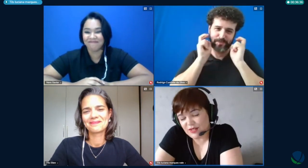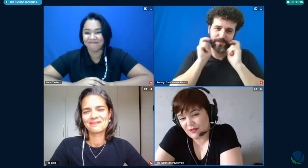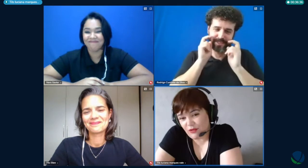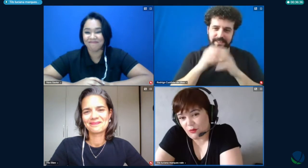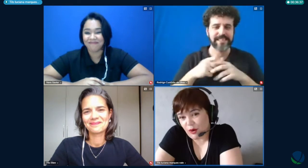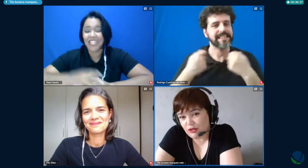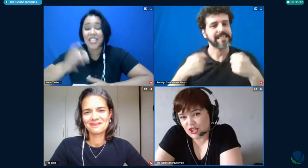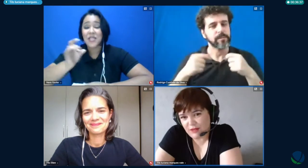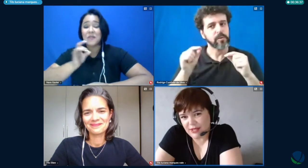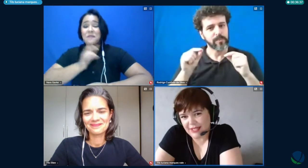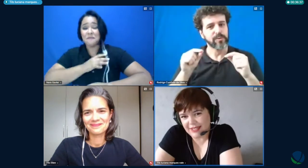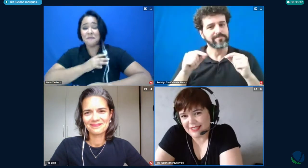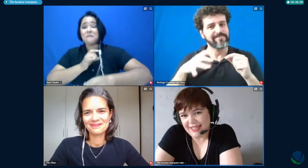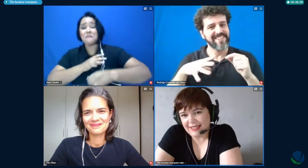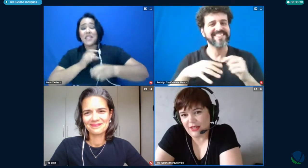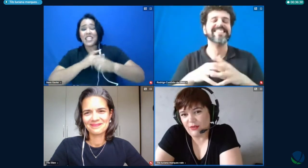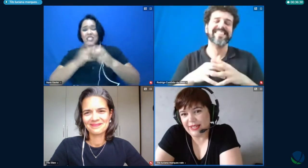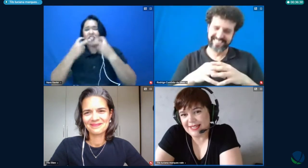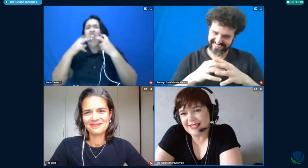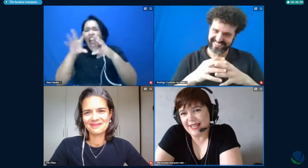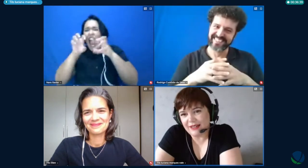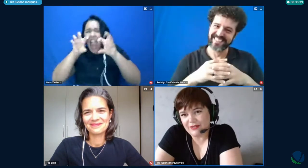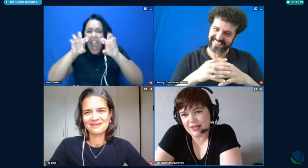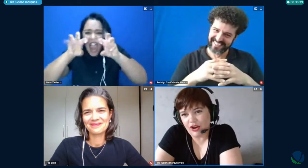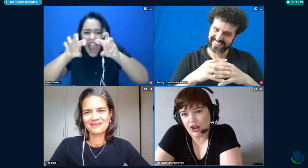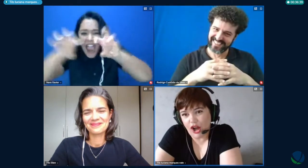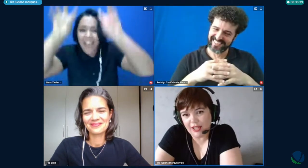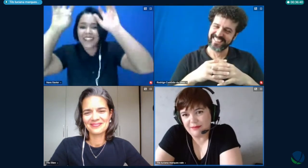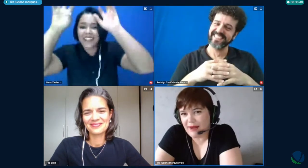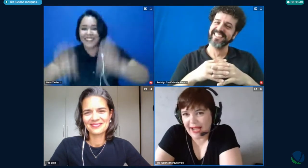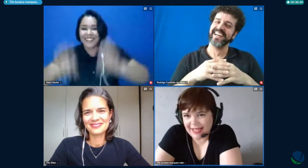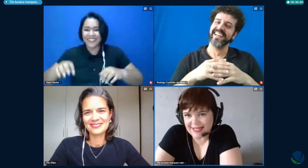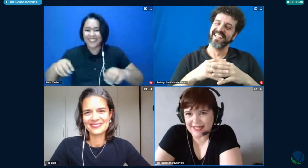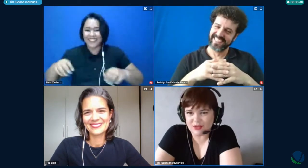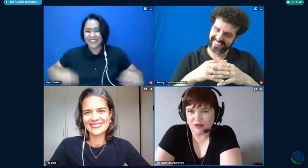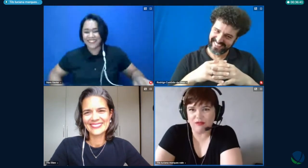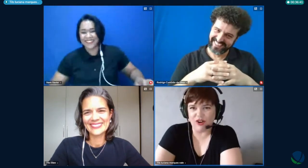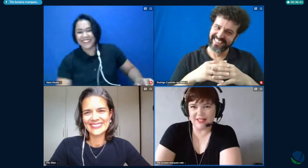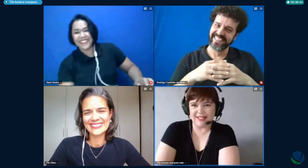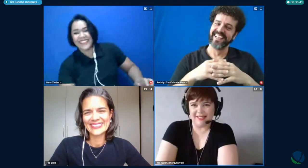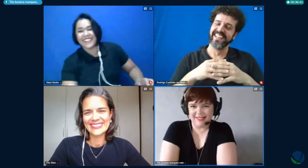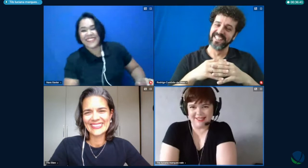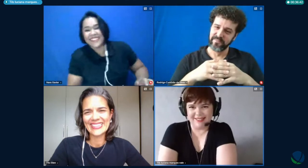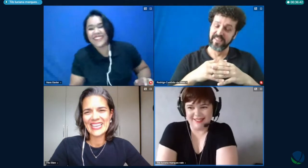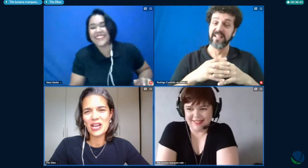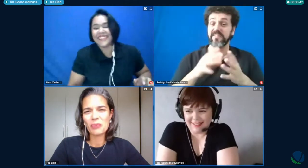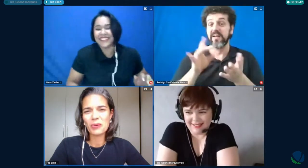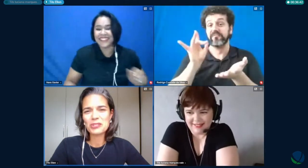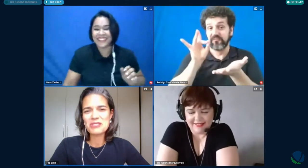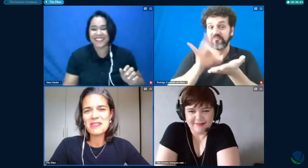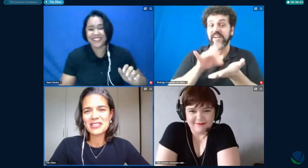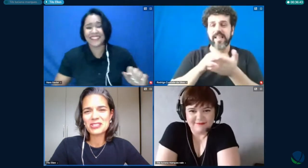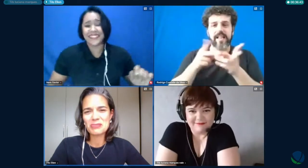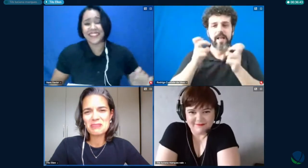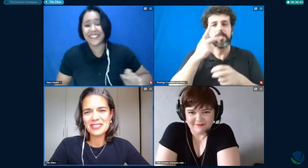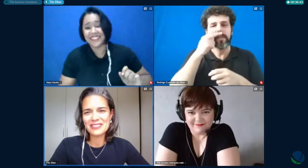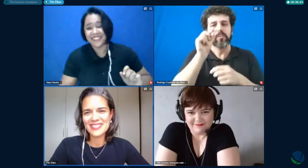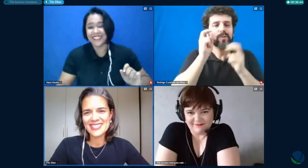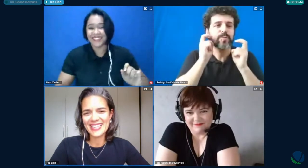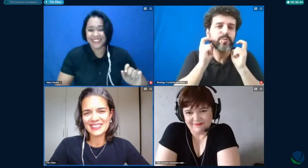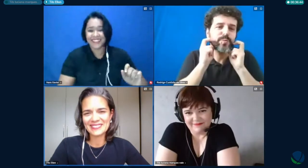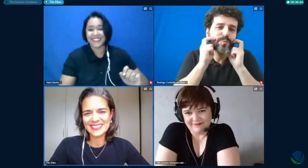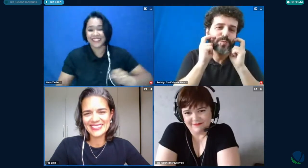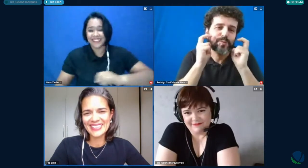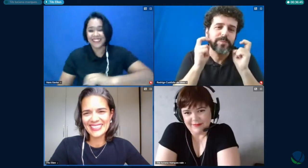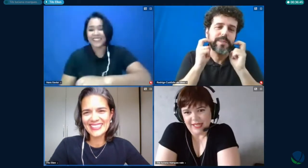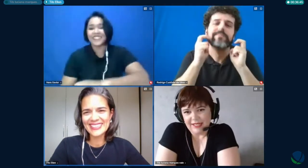Eu acho que você ficou um pouco tímida. Então, é necessário que você coloque mais a sua voz ali. É, um pouco de medo de me